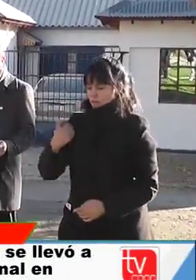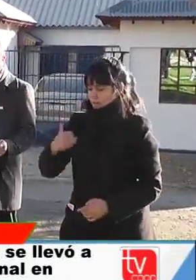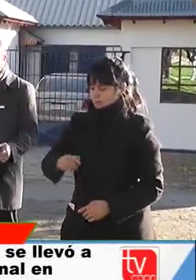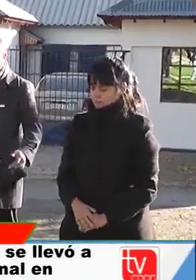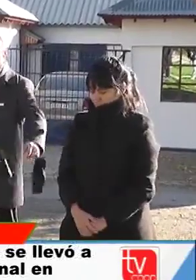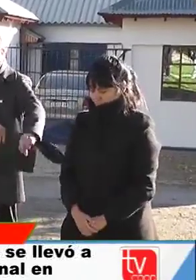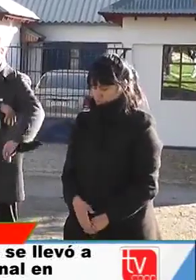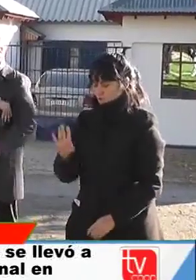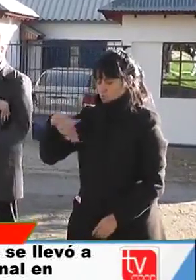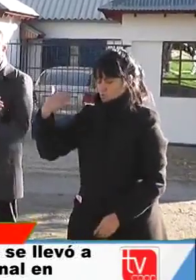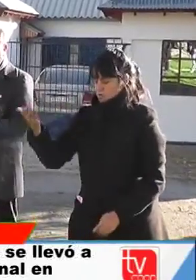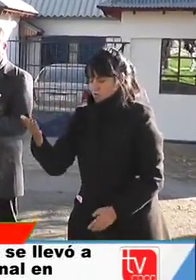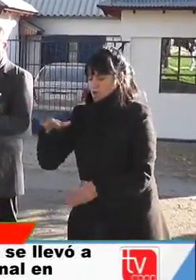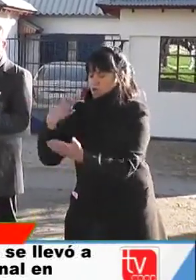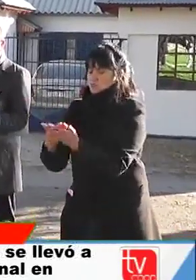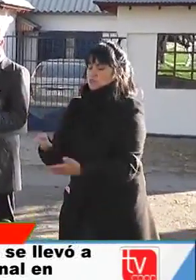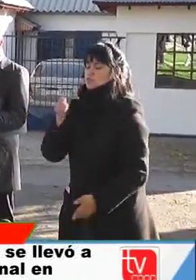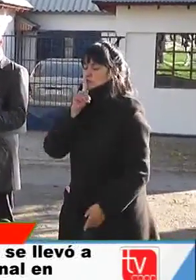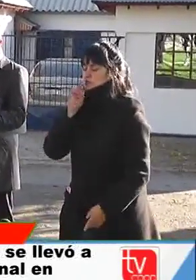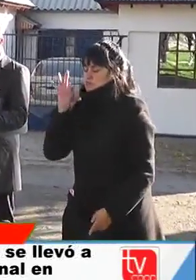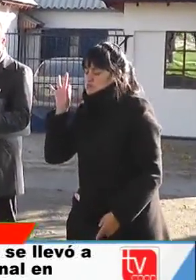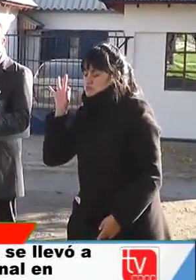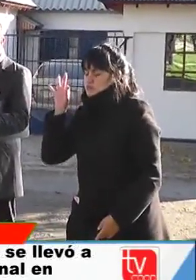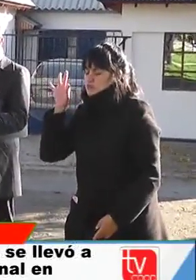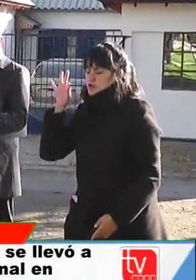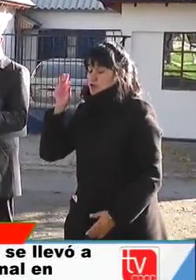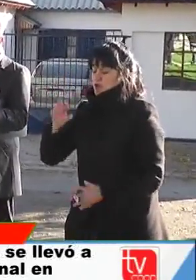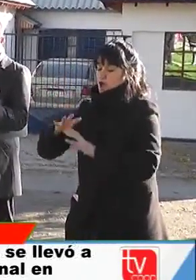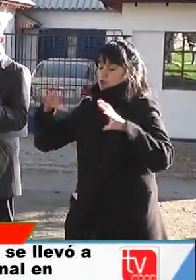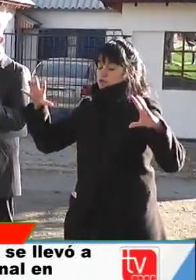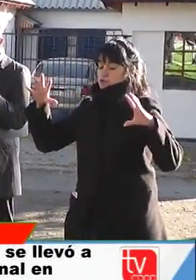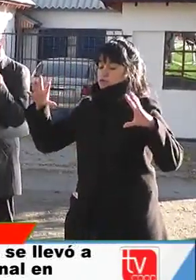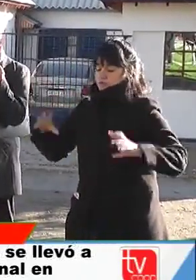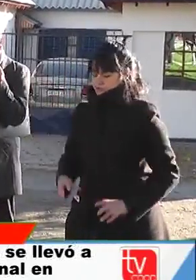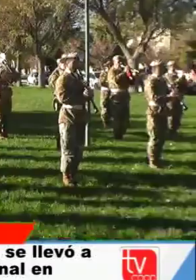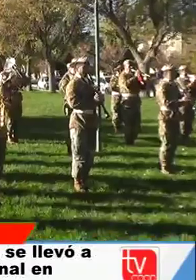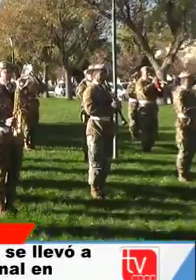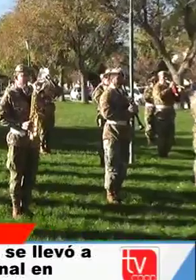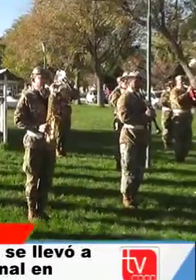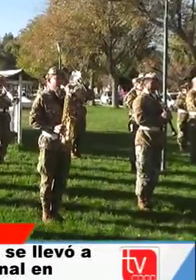patria. Y luego cae en un silencio premonitorio de grandes acontecimientos.